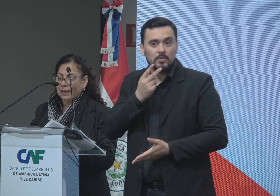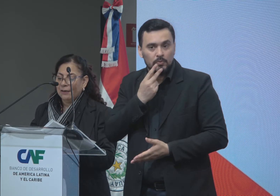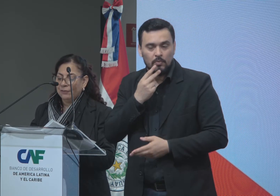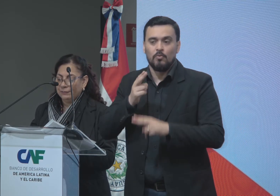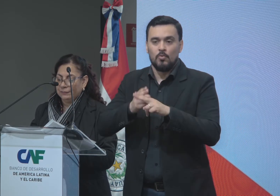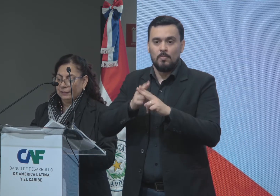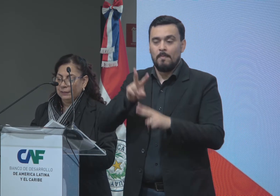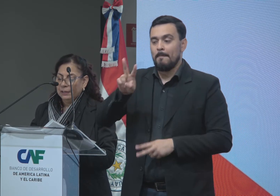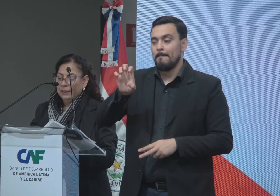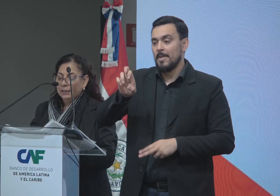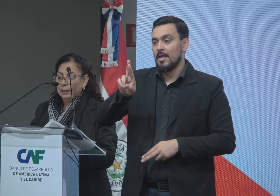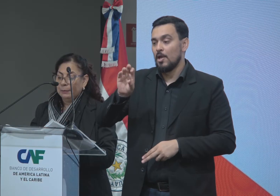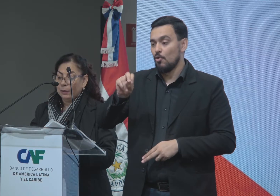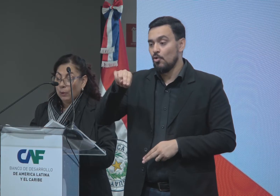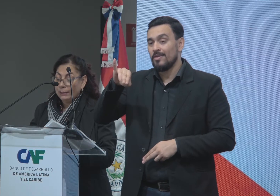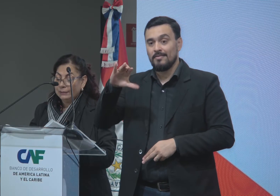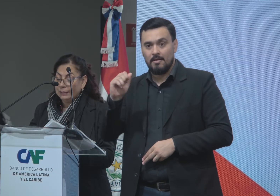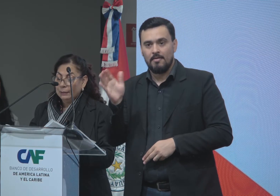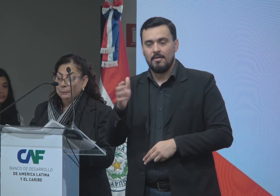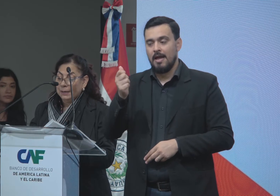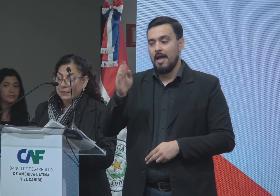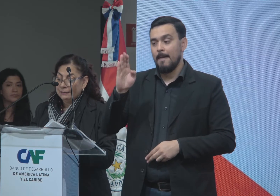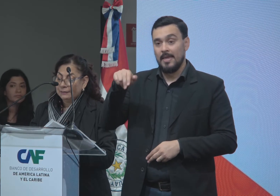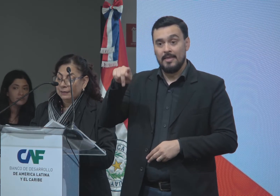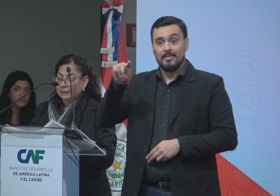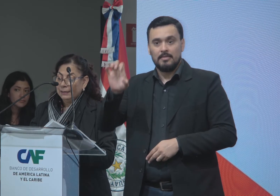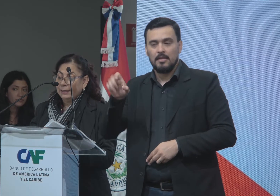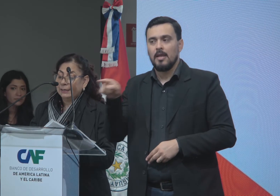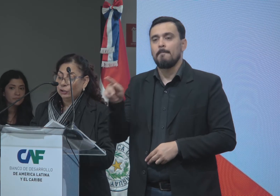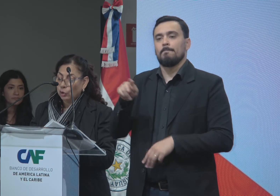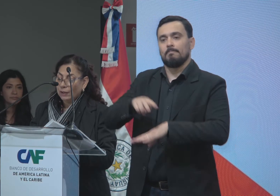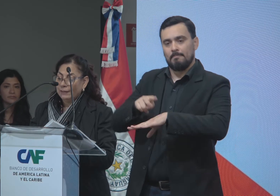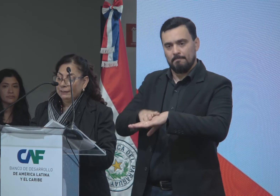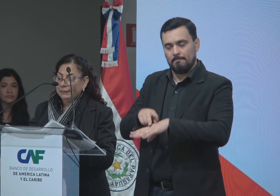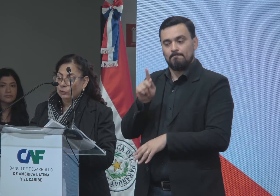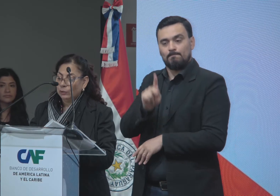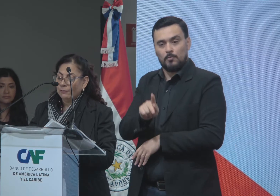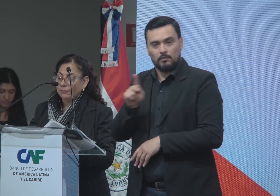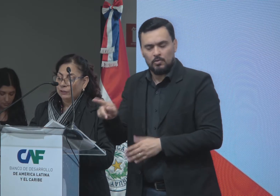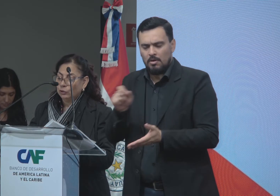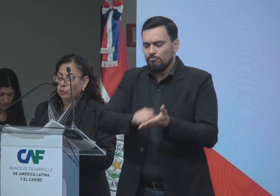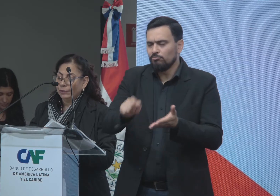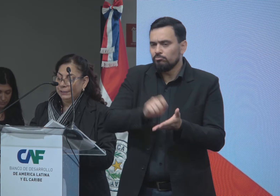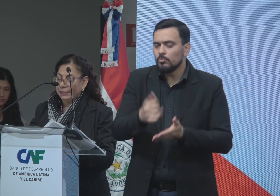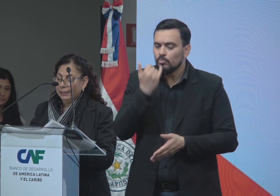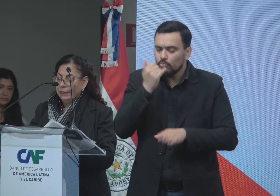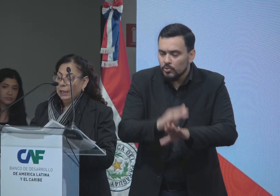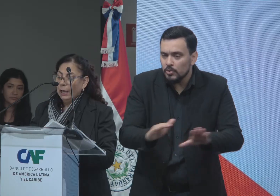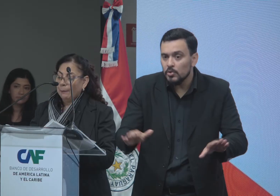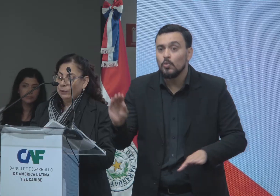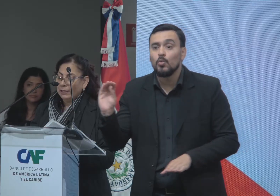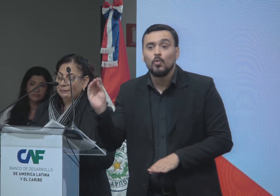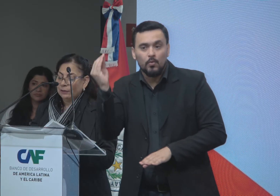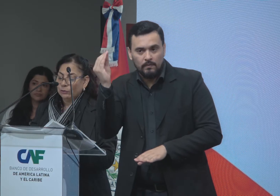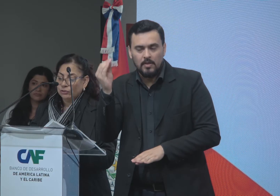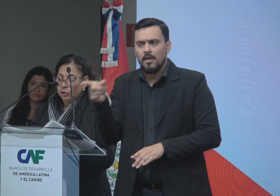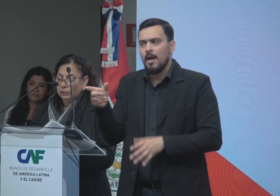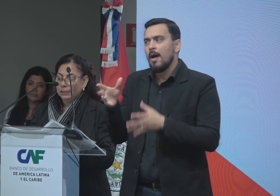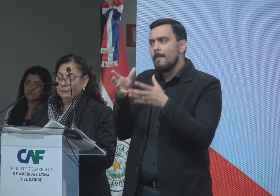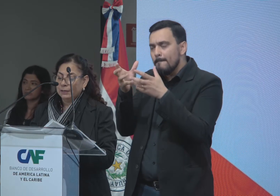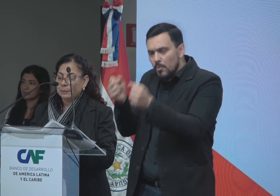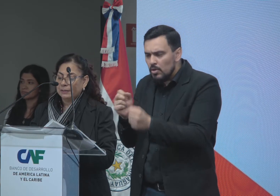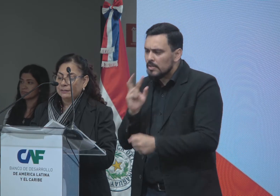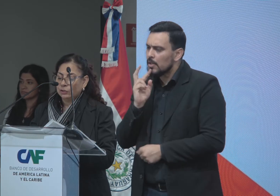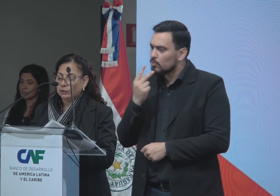Verónica Avente. Ella es paraguaya, maestra, escritora de literatura infanto-juvenil, apoya la traducción